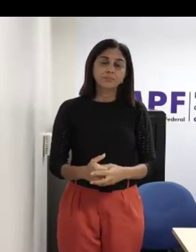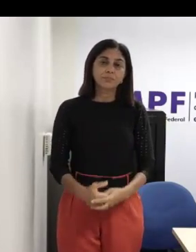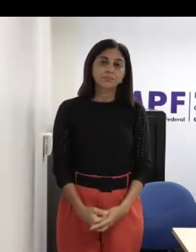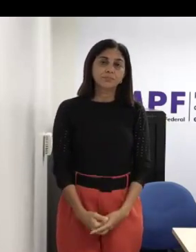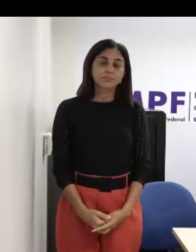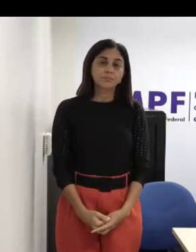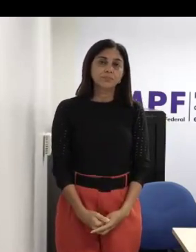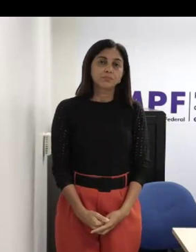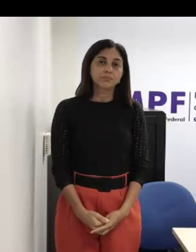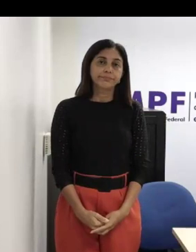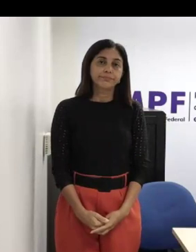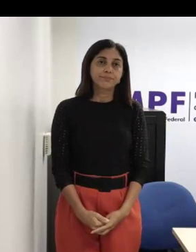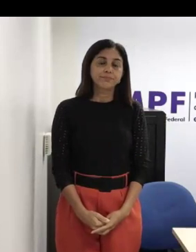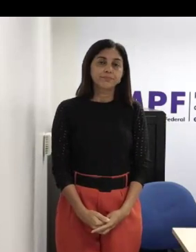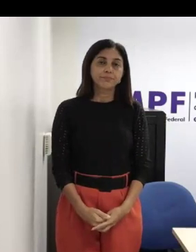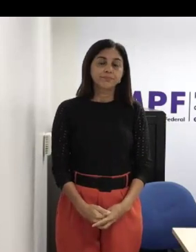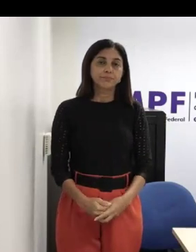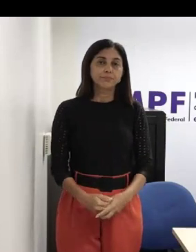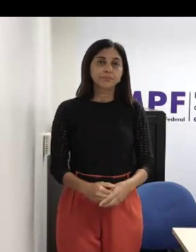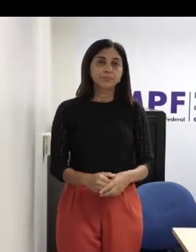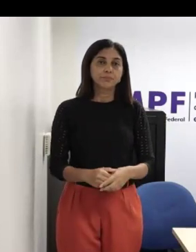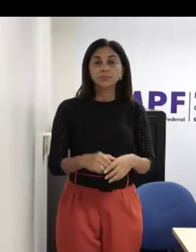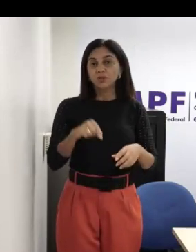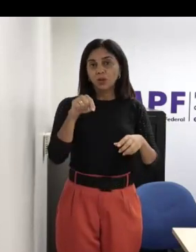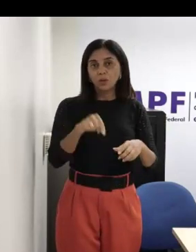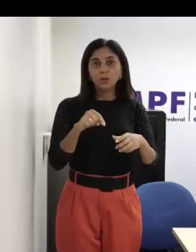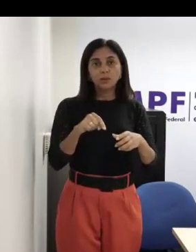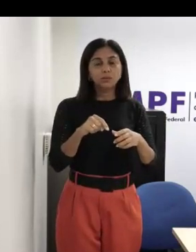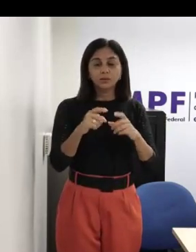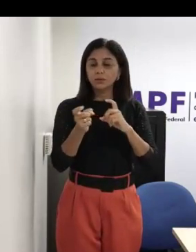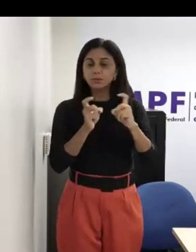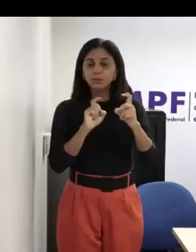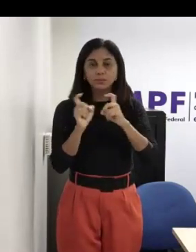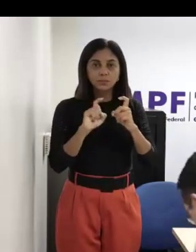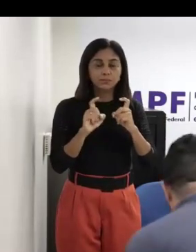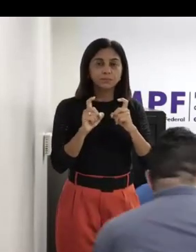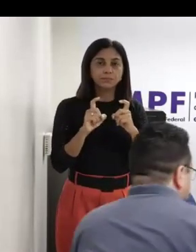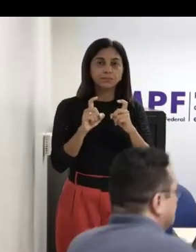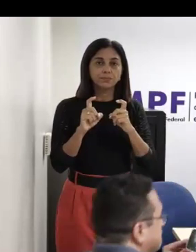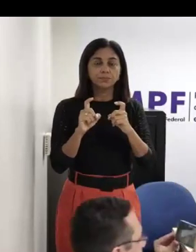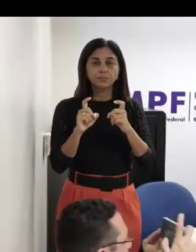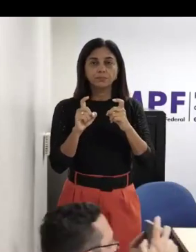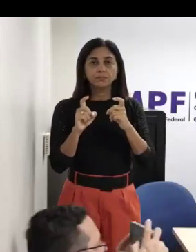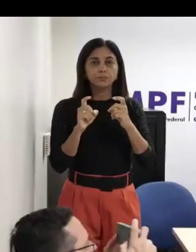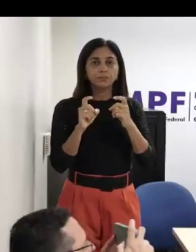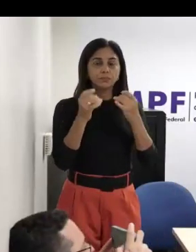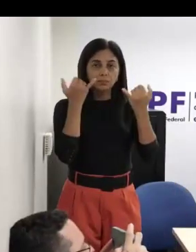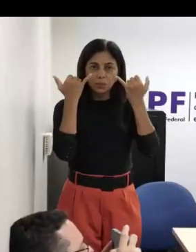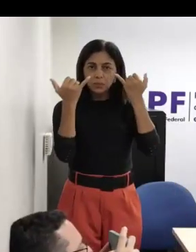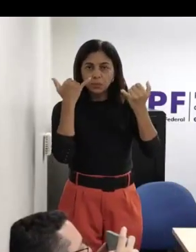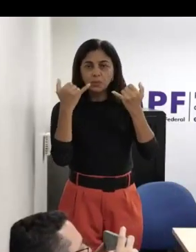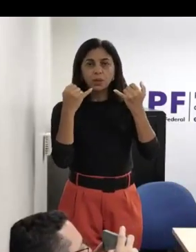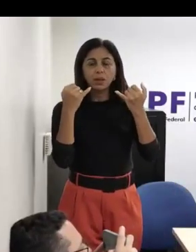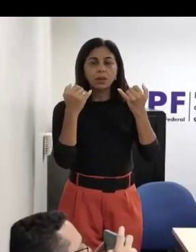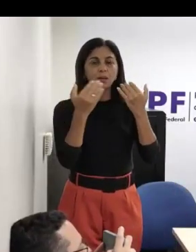essa interg de movimentos sociais ela eh eh absolutamente necessária e